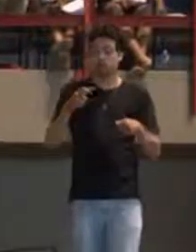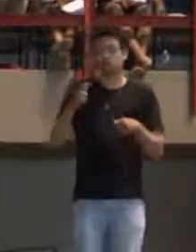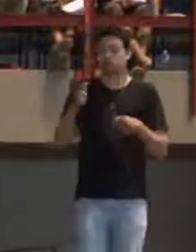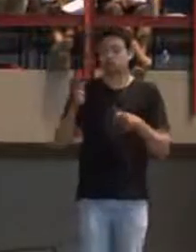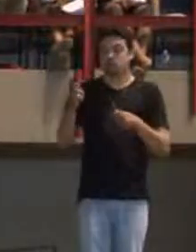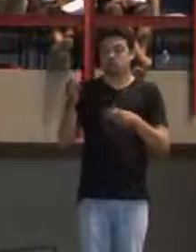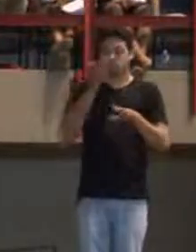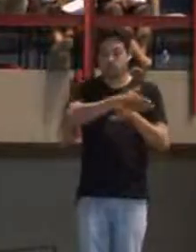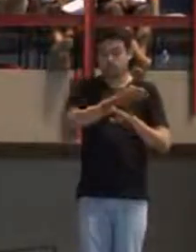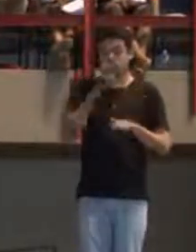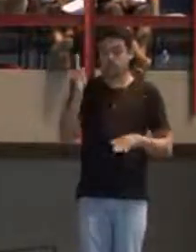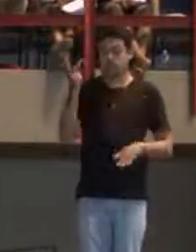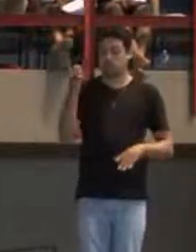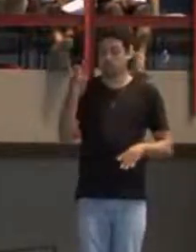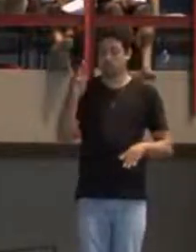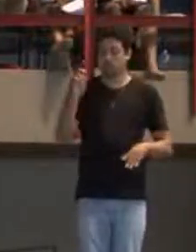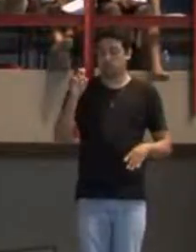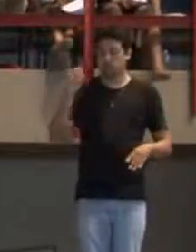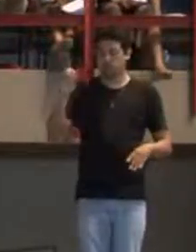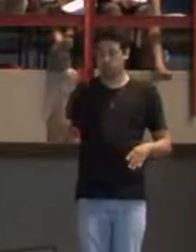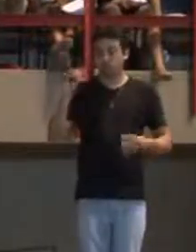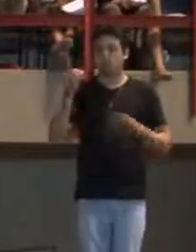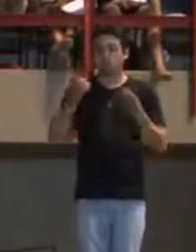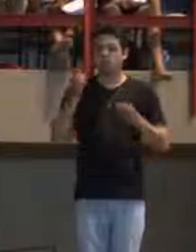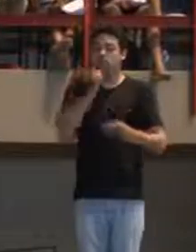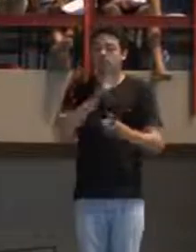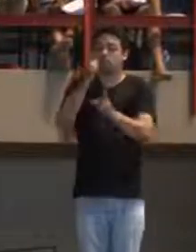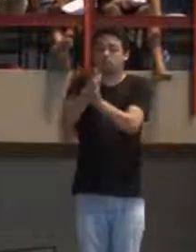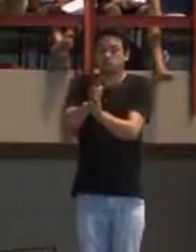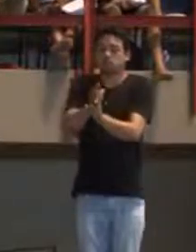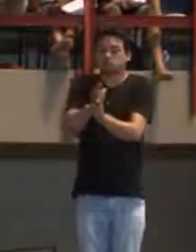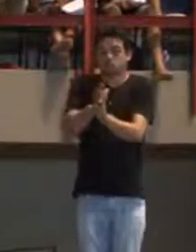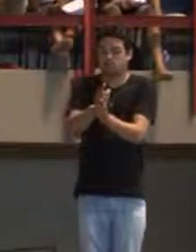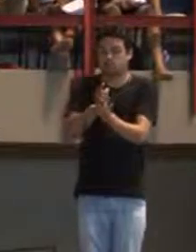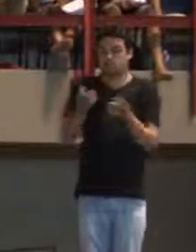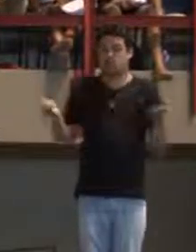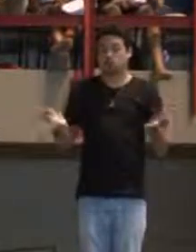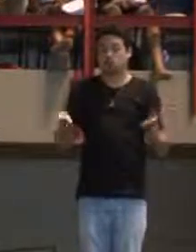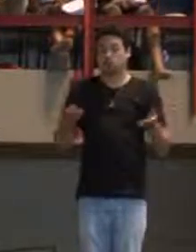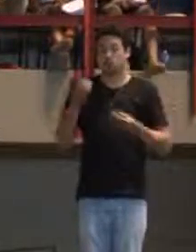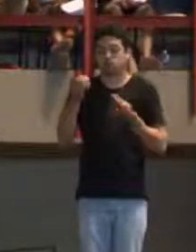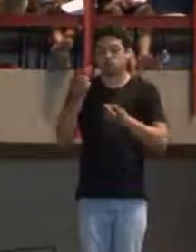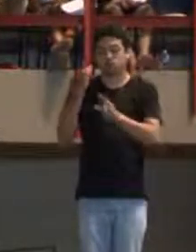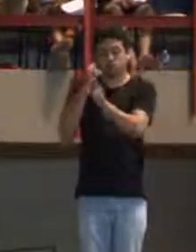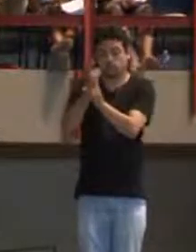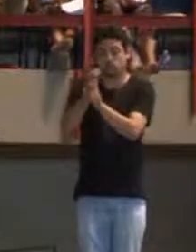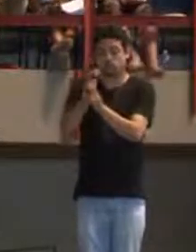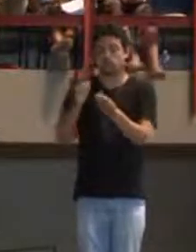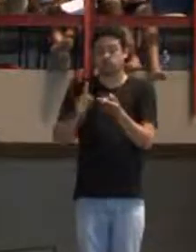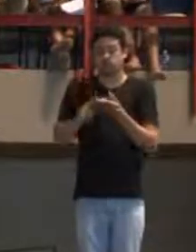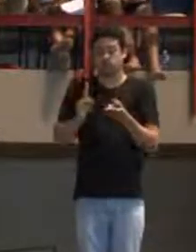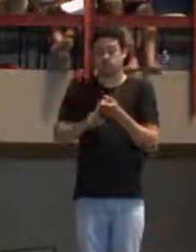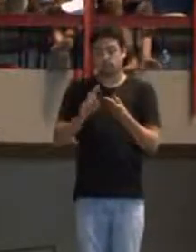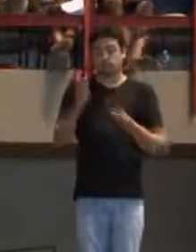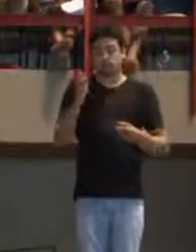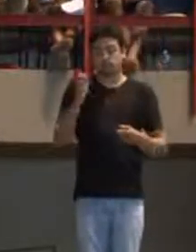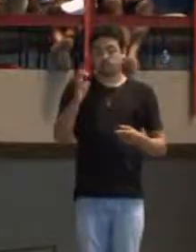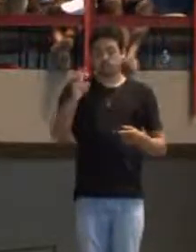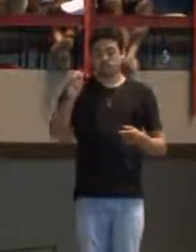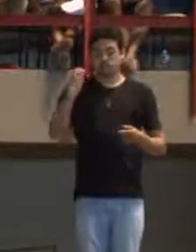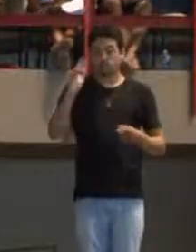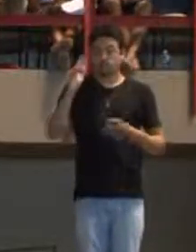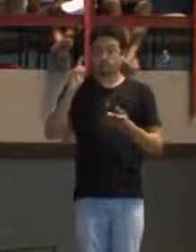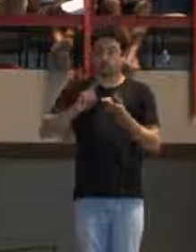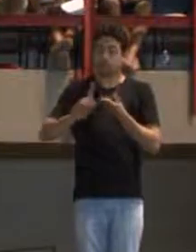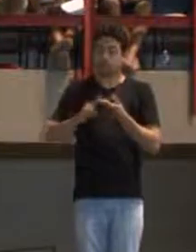petróleo é o hidrogênio. Como é que ele pode ser obtido, tá? Hoje, esse hidrogênio é obtido principalmente a